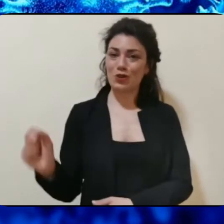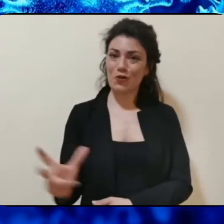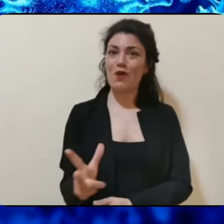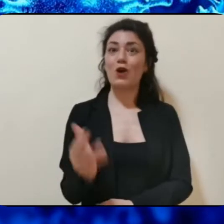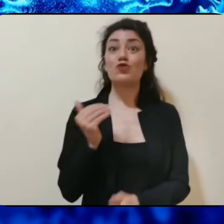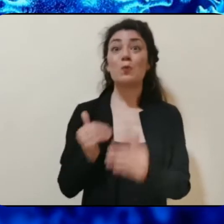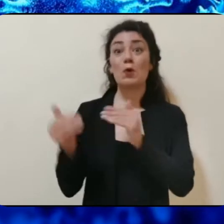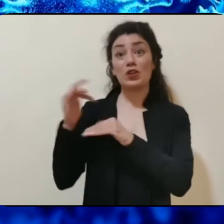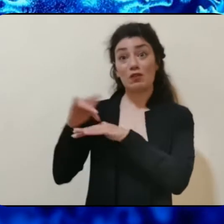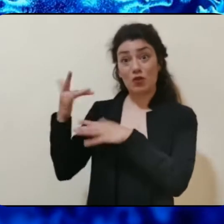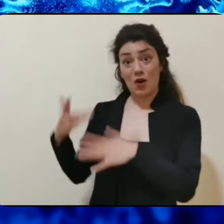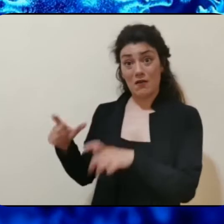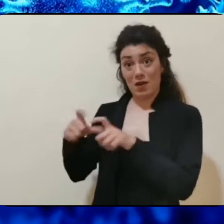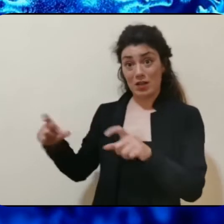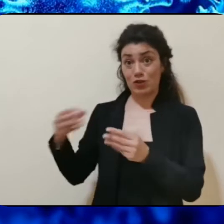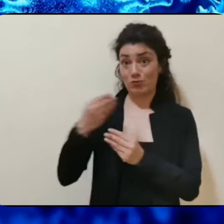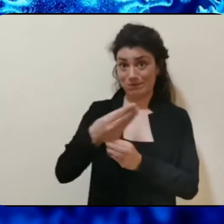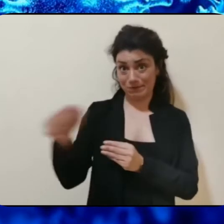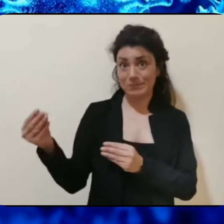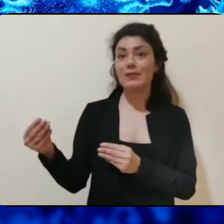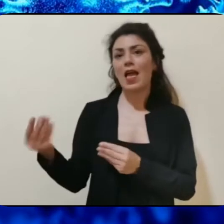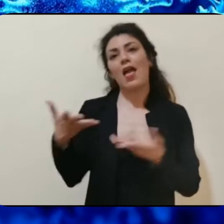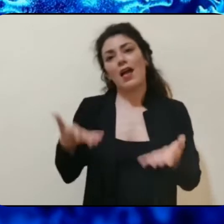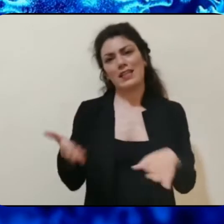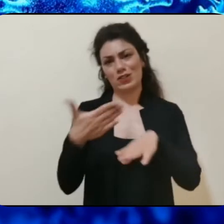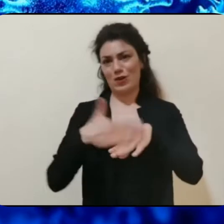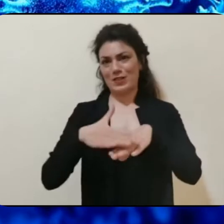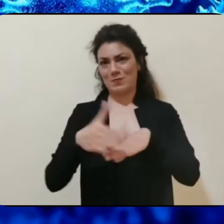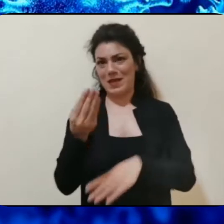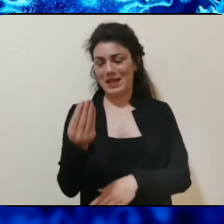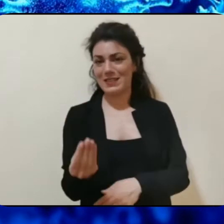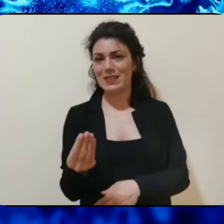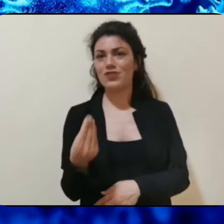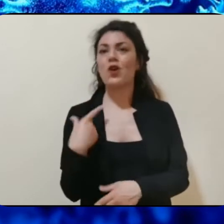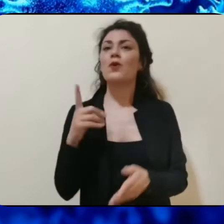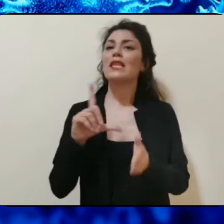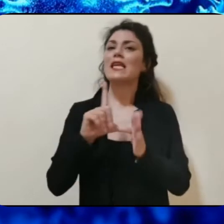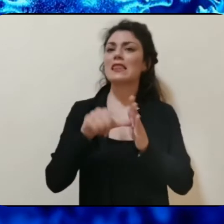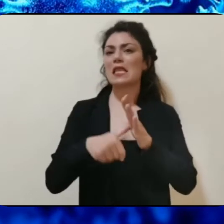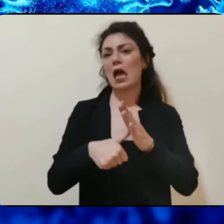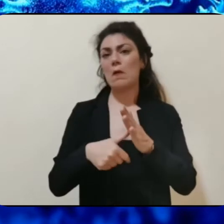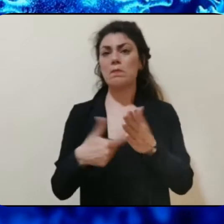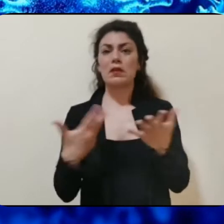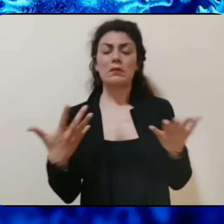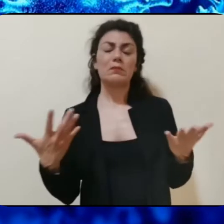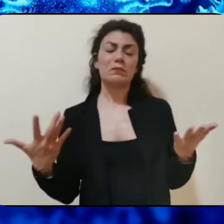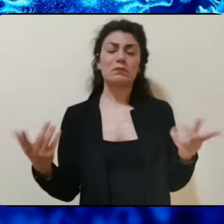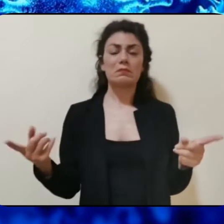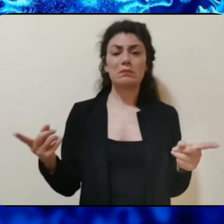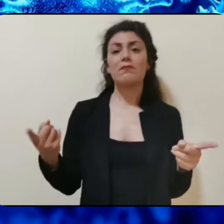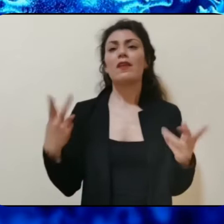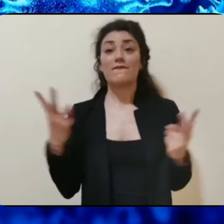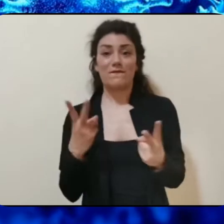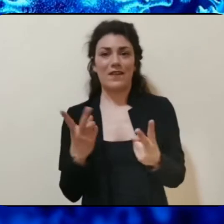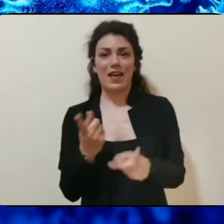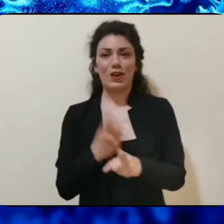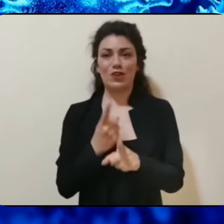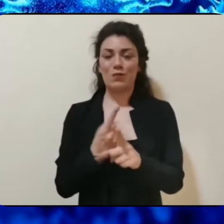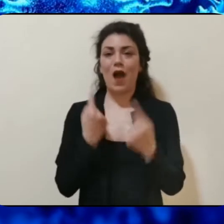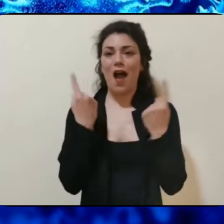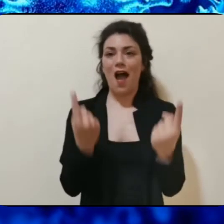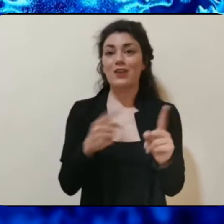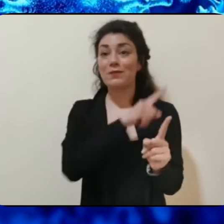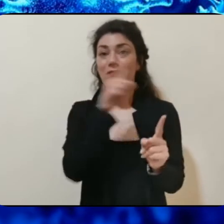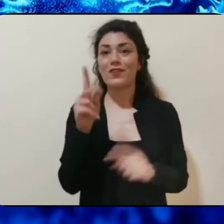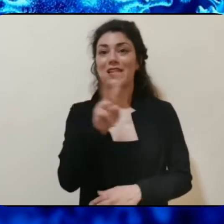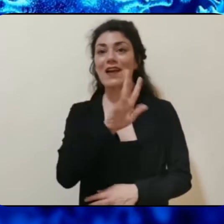insomma con la prima distribuzione delle card, quindi insomma assicuriamo tempi, insomma ovviamente dobbiamo